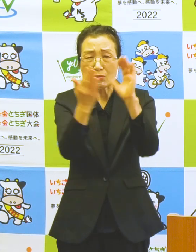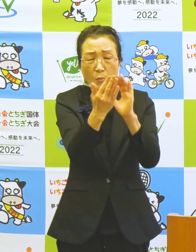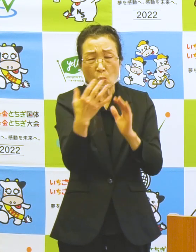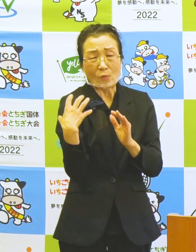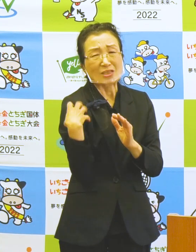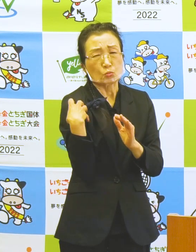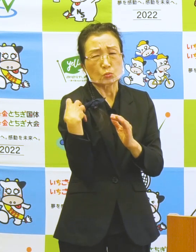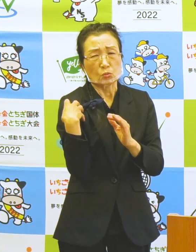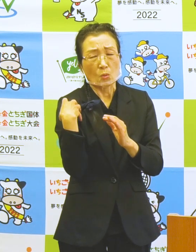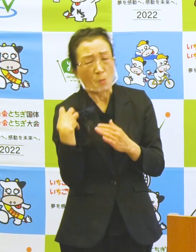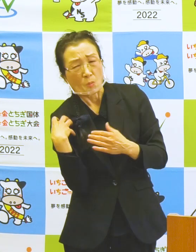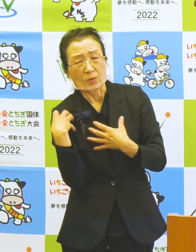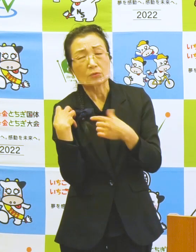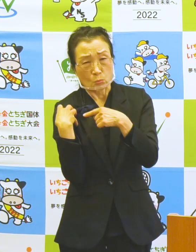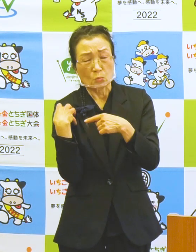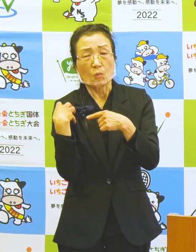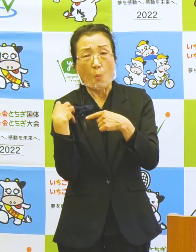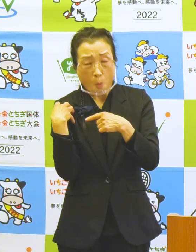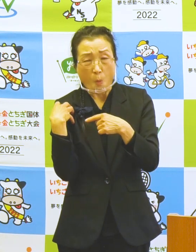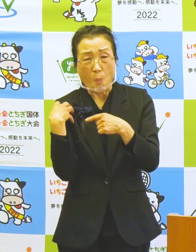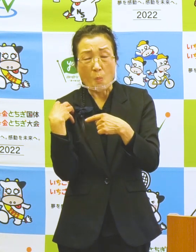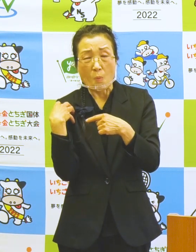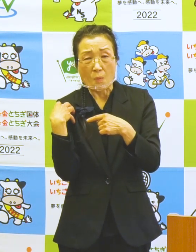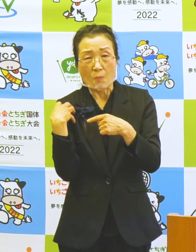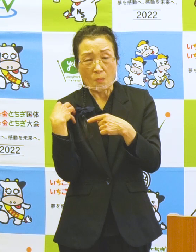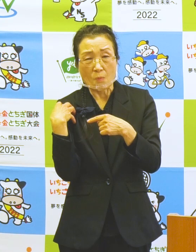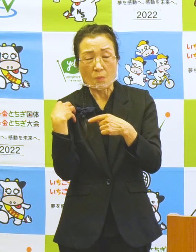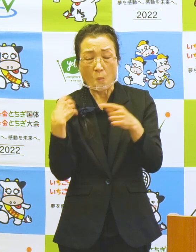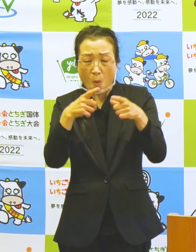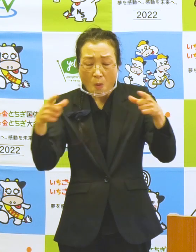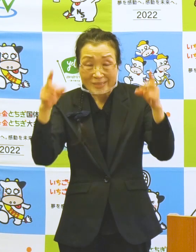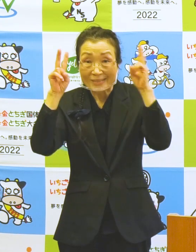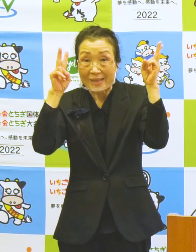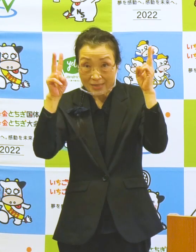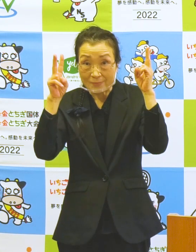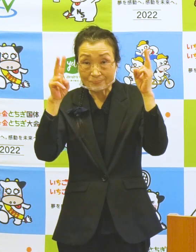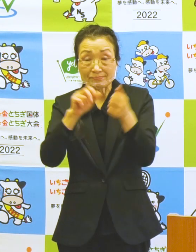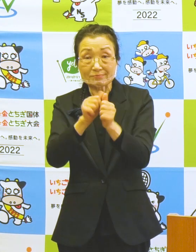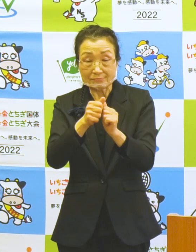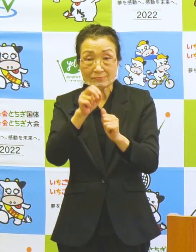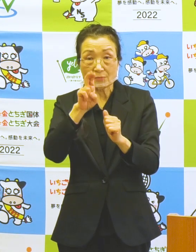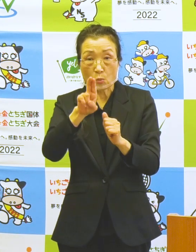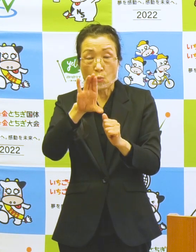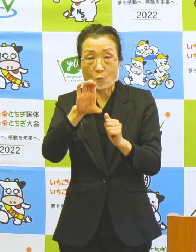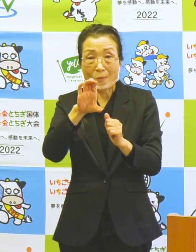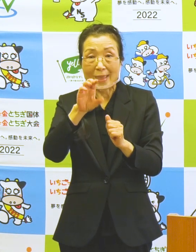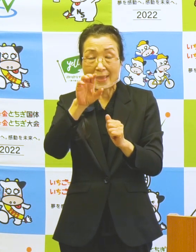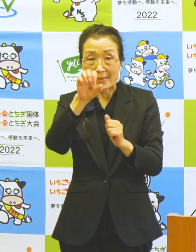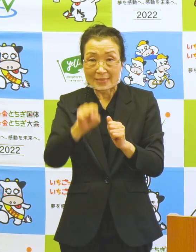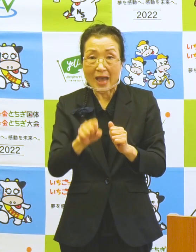クを、世界最大級の気象情報会社である株式会社ウェザーニューズ